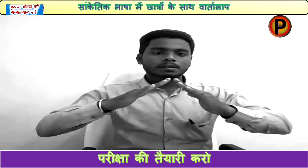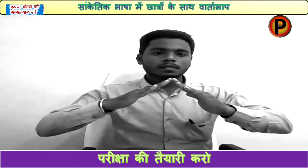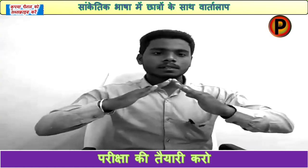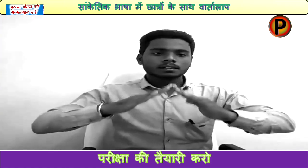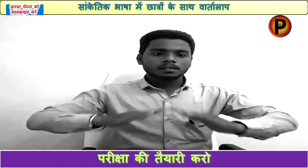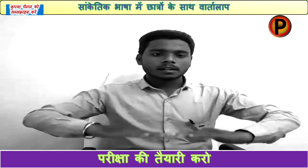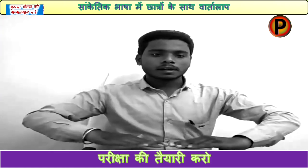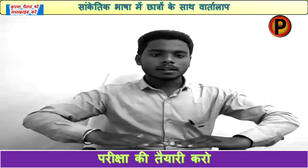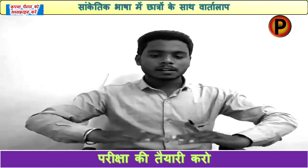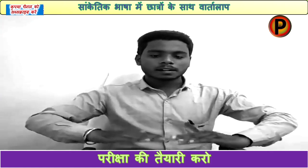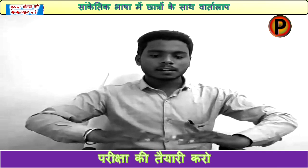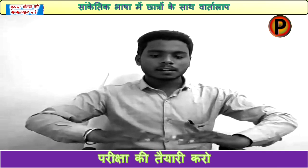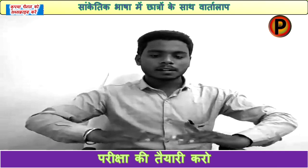तैयारी करो,